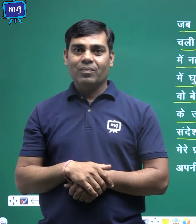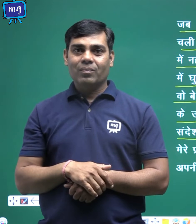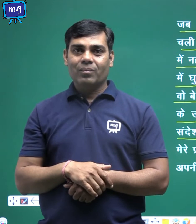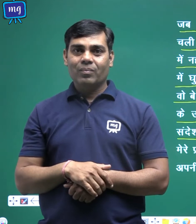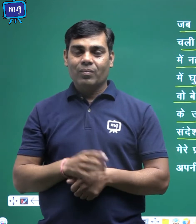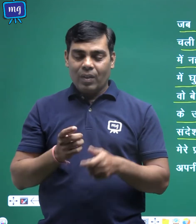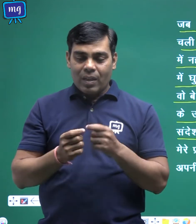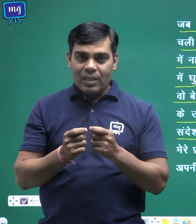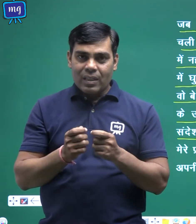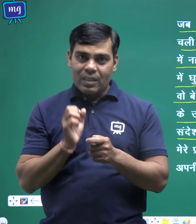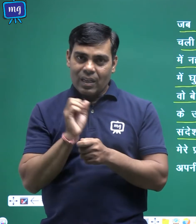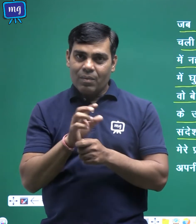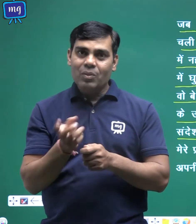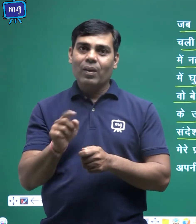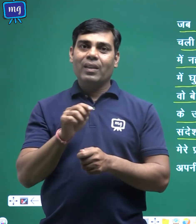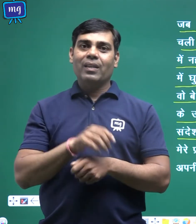संदेशा भिजवाया कि